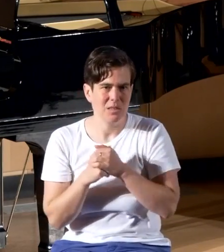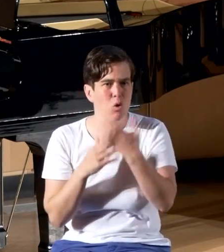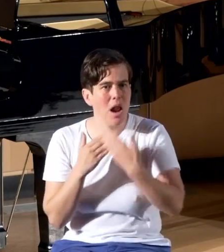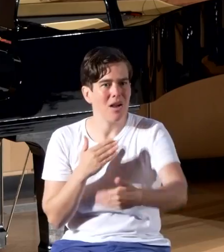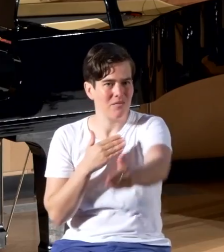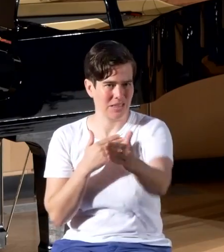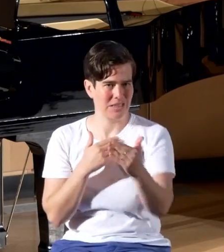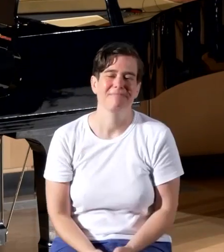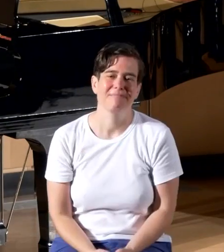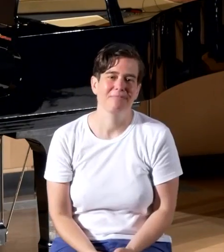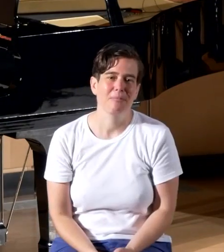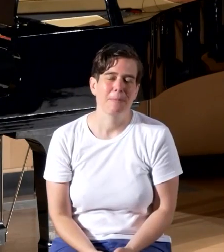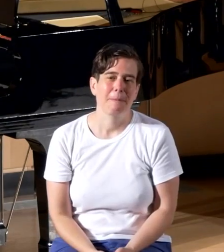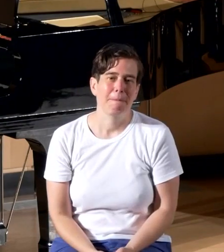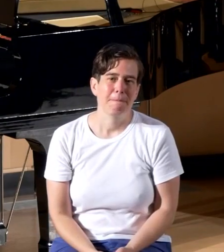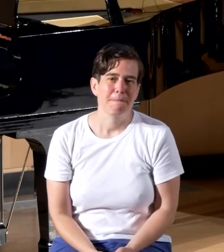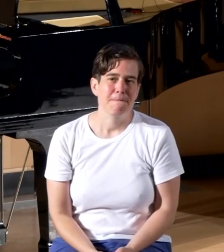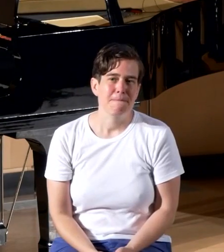Strategien erarbeiten.